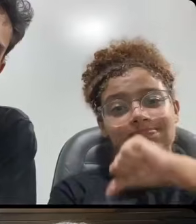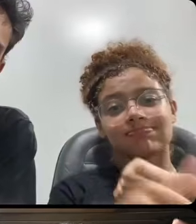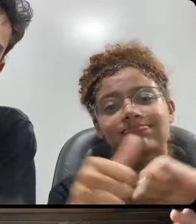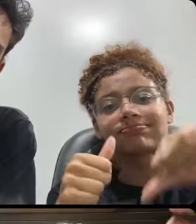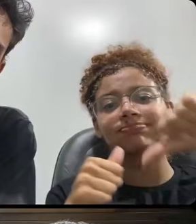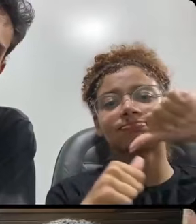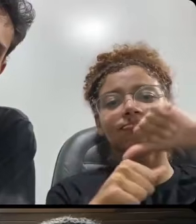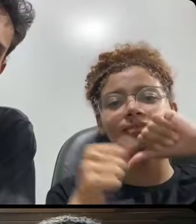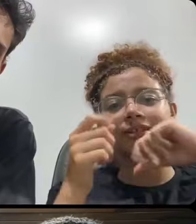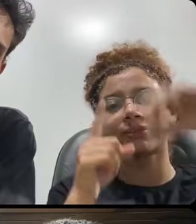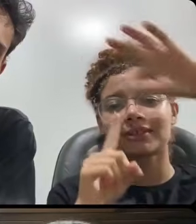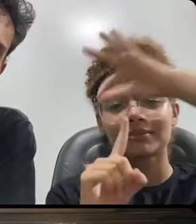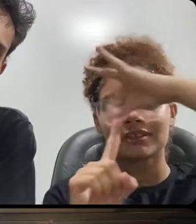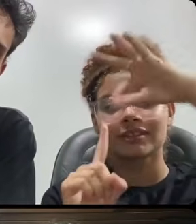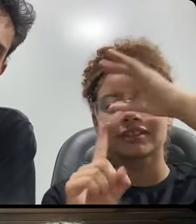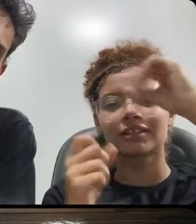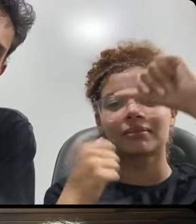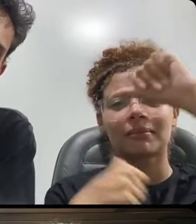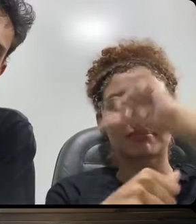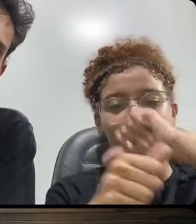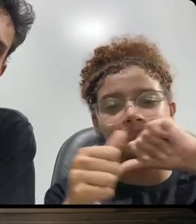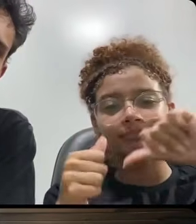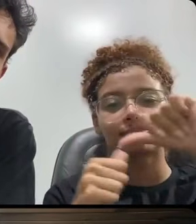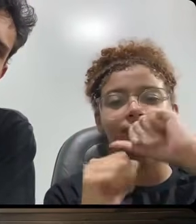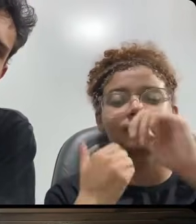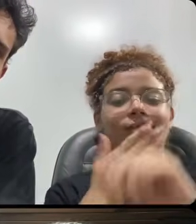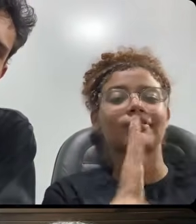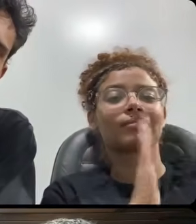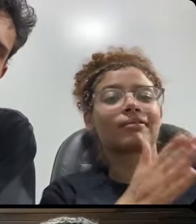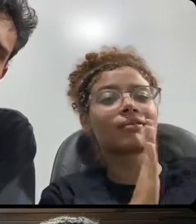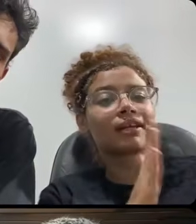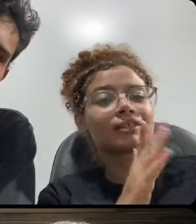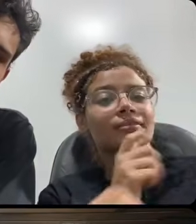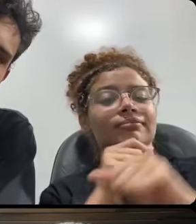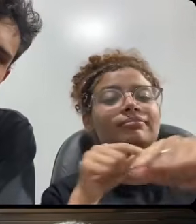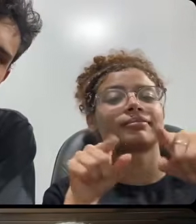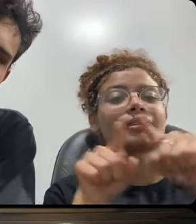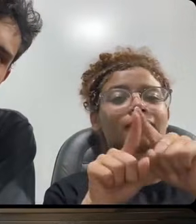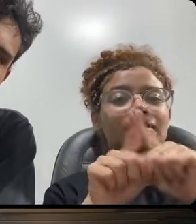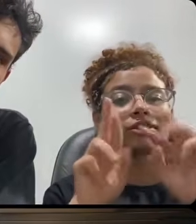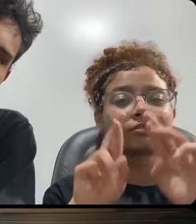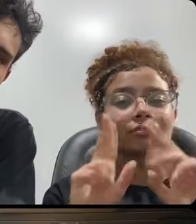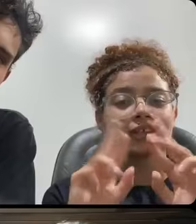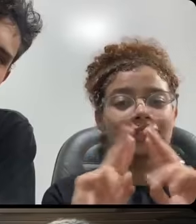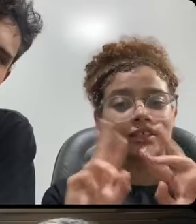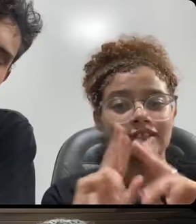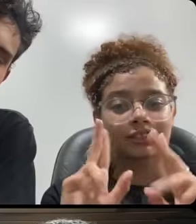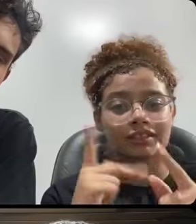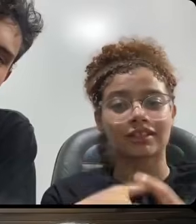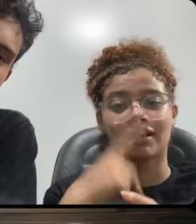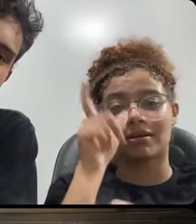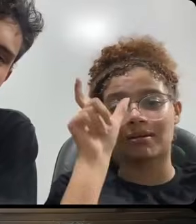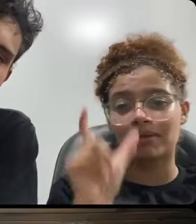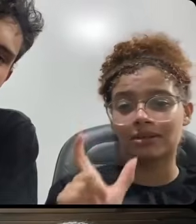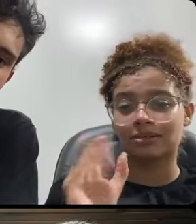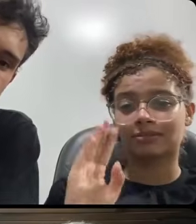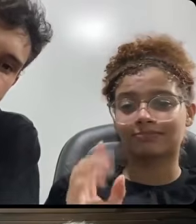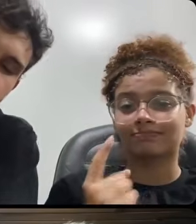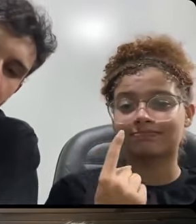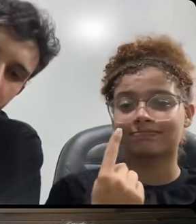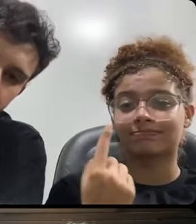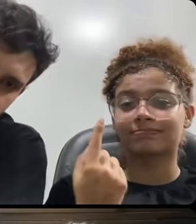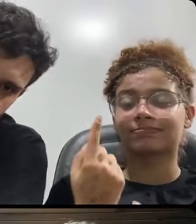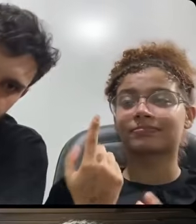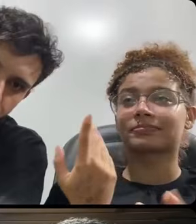novas, com mentalidade, com coração, né, mudado, né? Não a mesma pessoa, que você é uma pessoa mais quieta, uma pessoa mais seletiva,